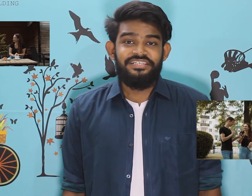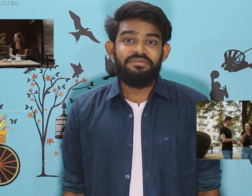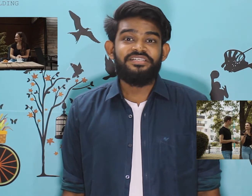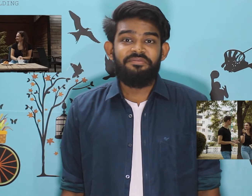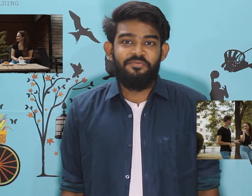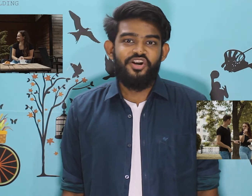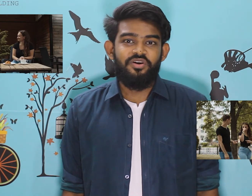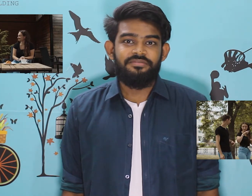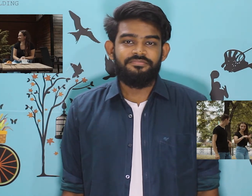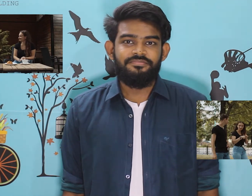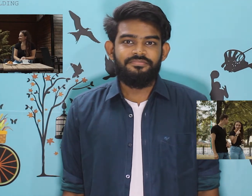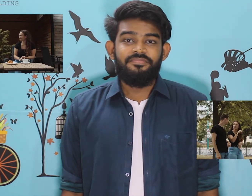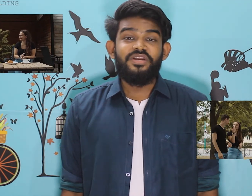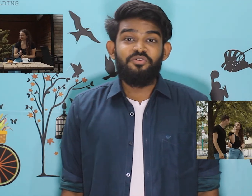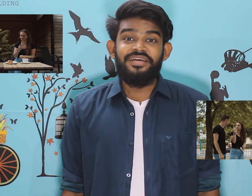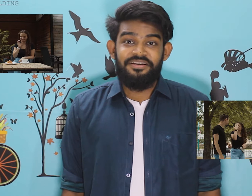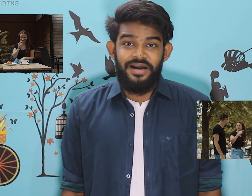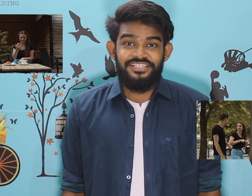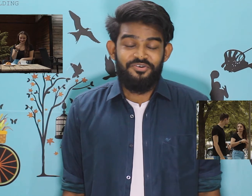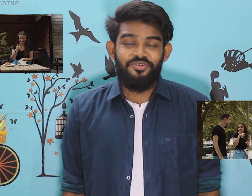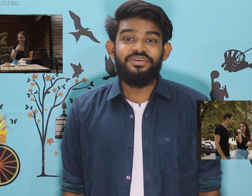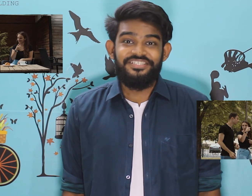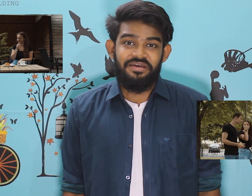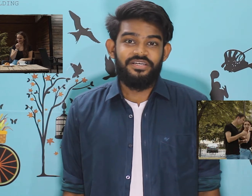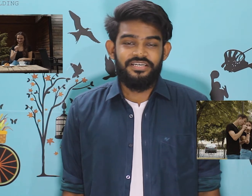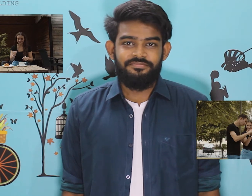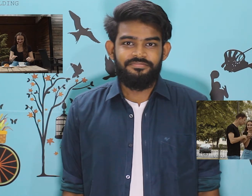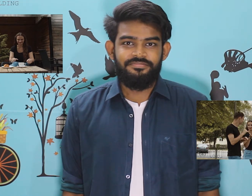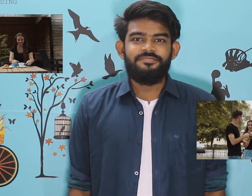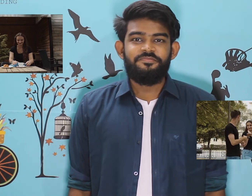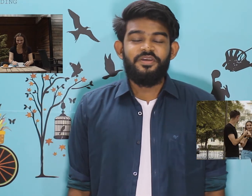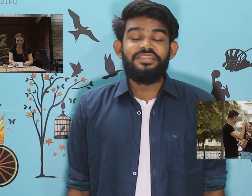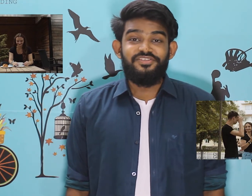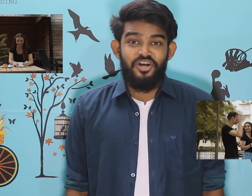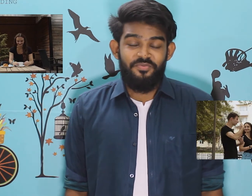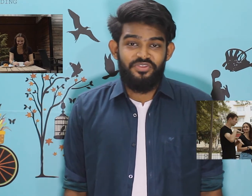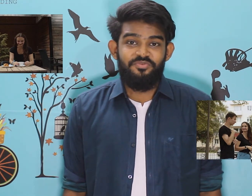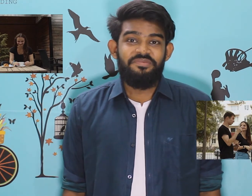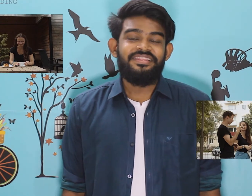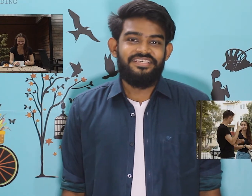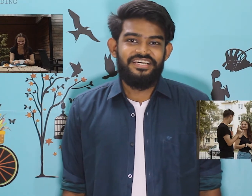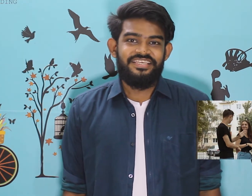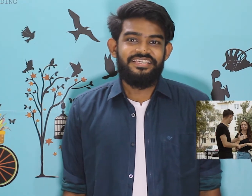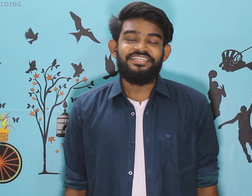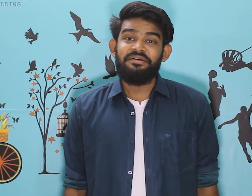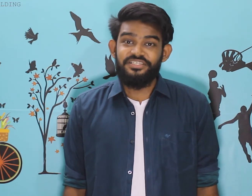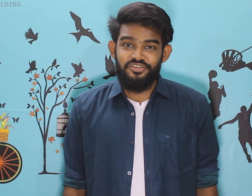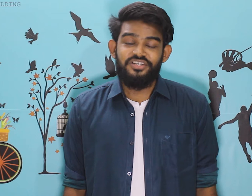ইশারা ভাষা ব্যবহার করে, কারণ তাদের ভাষা হলো ইশারা ভাষা। তাই শ্রবণ প্রতিবন্ধী ব্যক্তিদের সাথে ইশারা ভাষায় যোগাযোগ